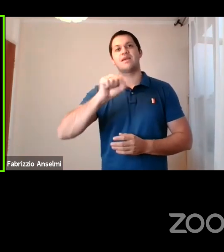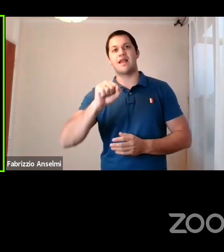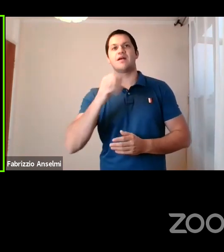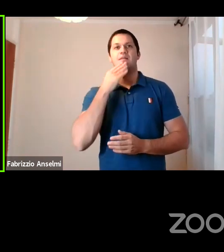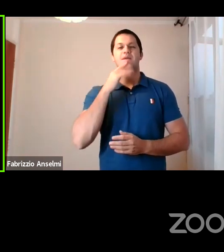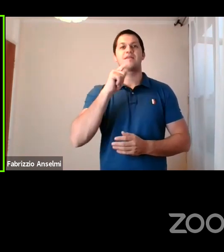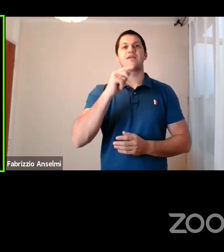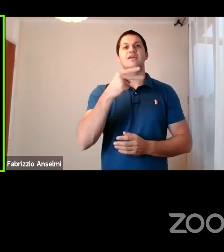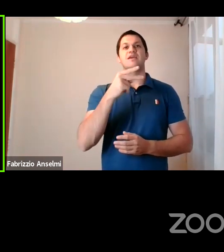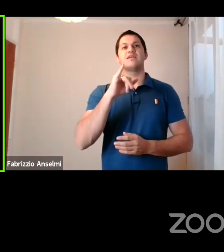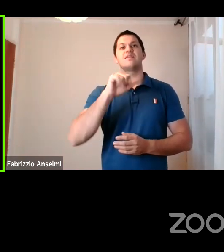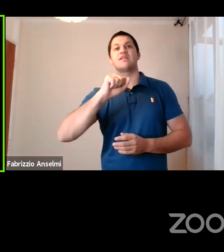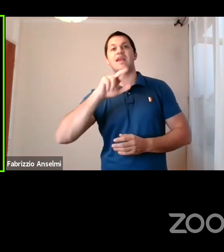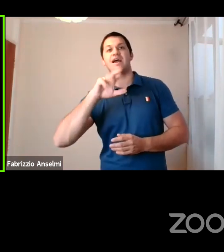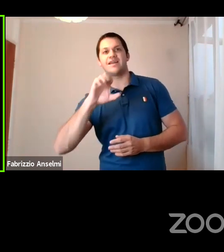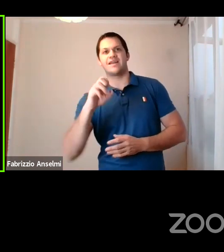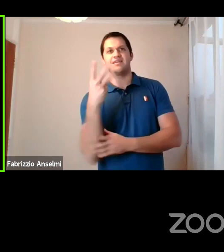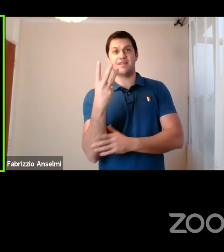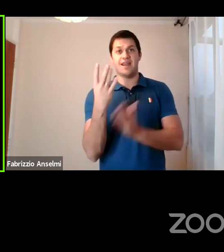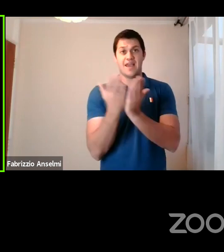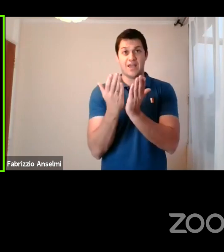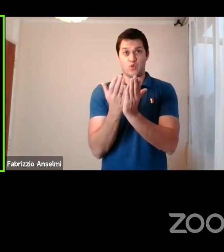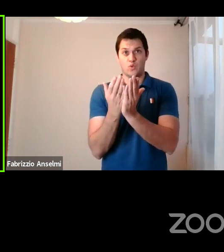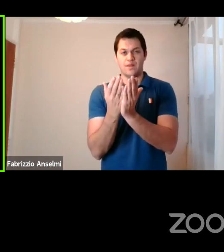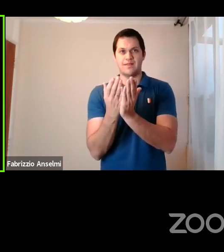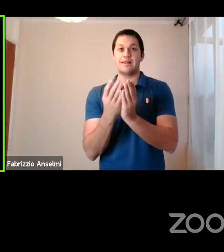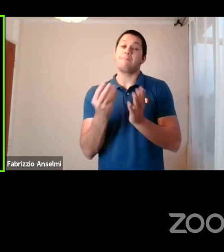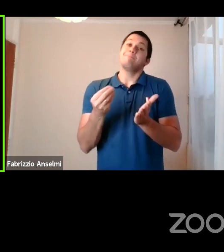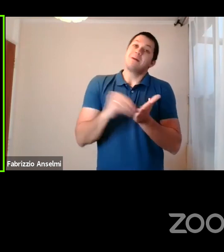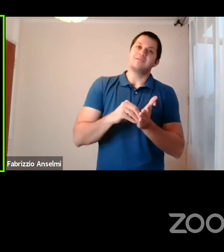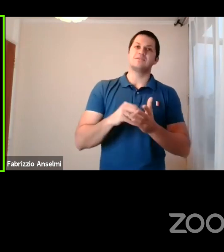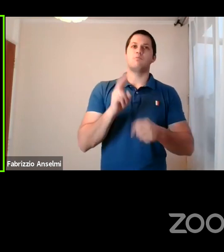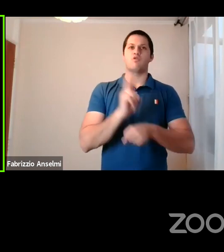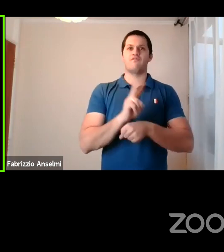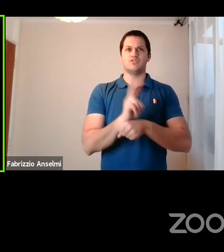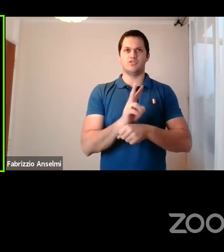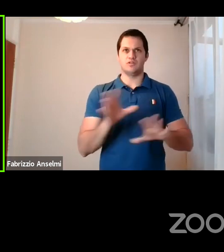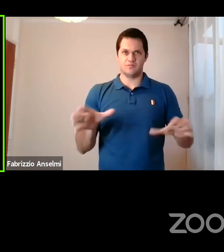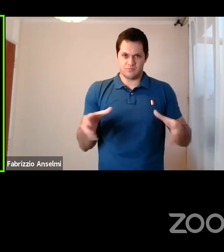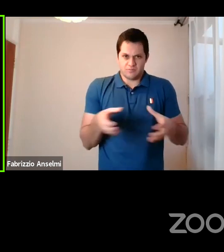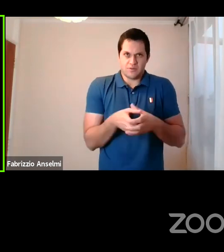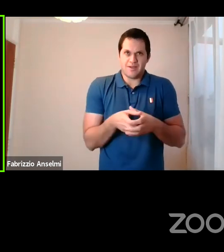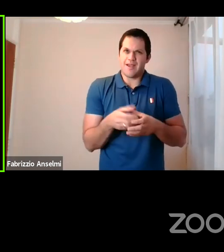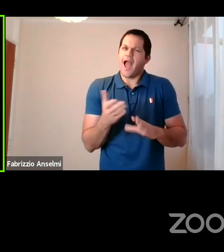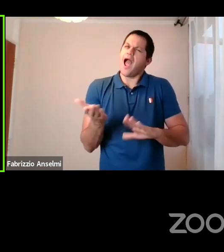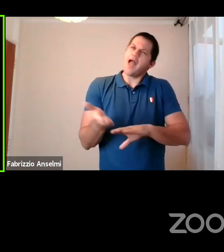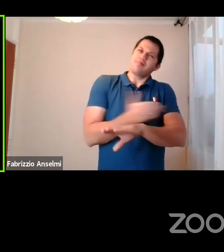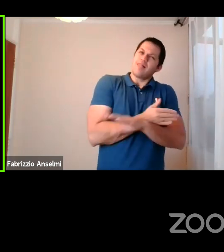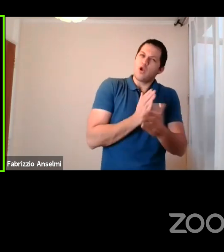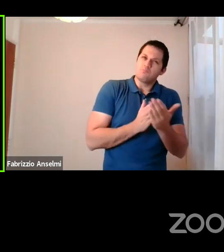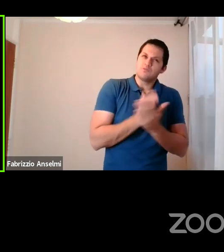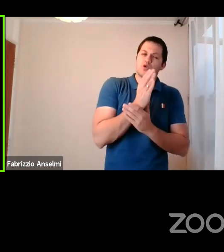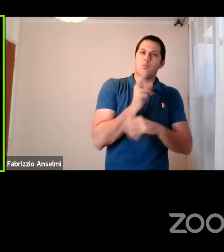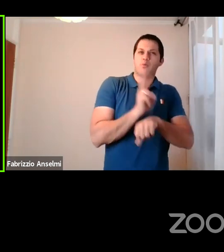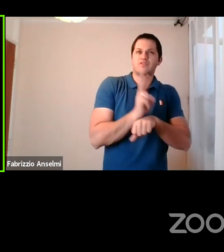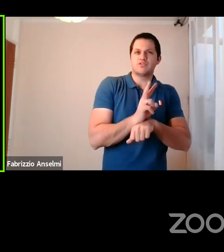Bueno, este equipo de trabajo entonces al principio partió solo con un equipo docente muy chiquitito, en el que pudimos